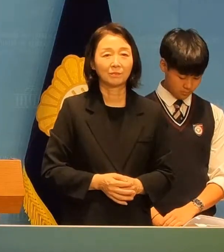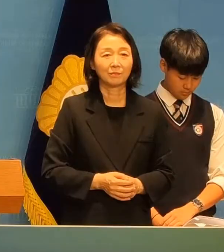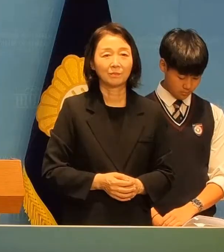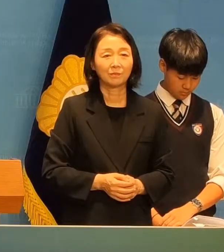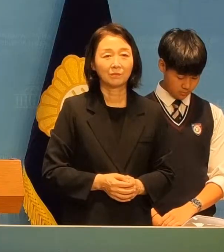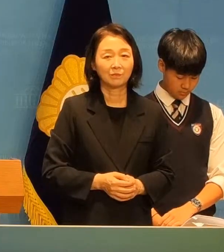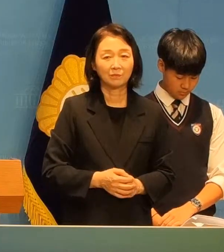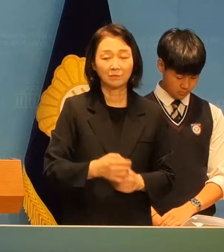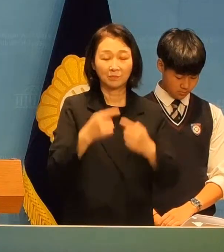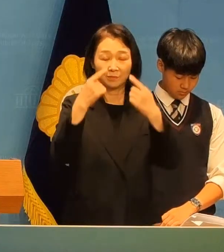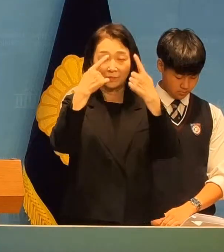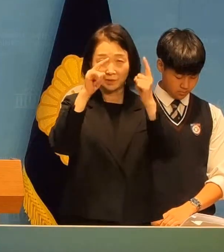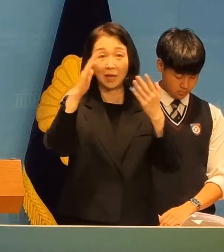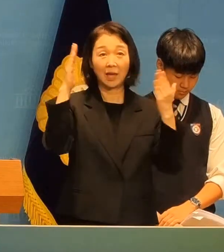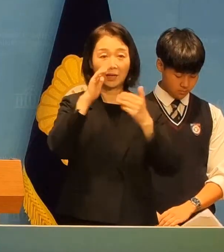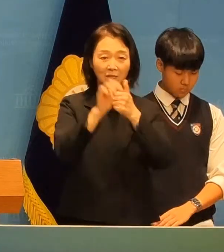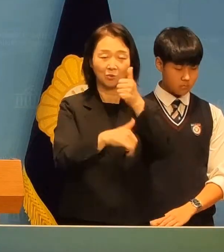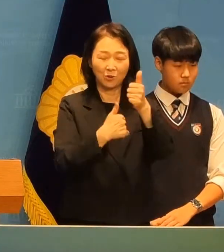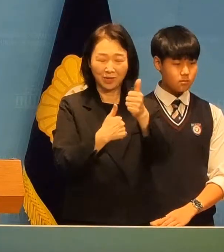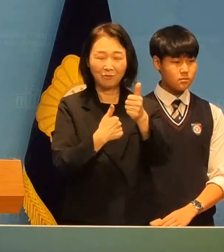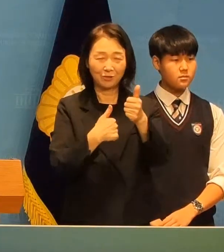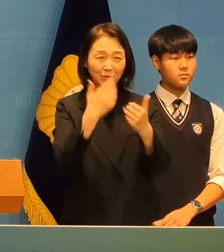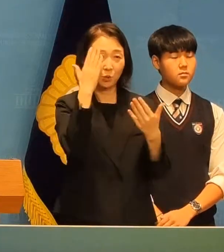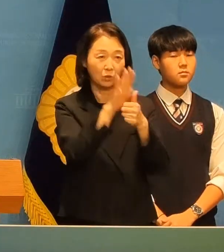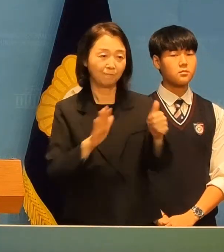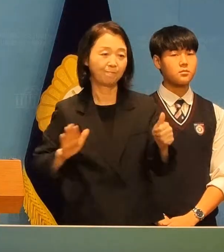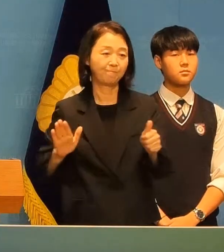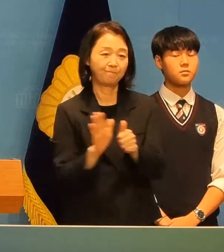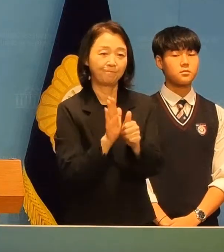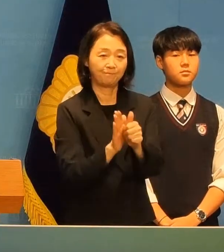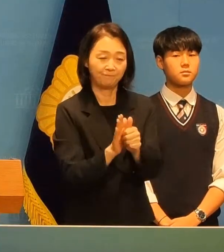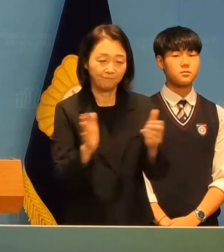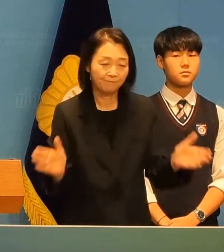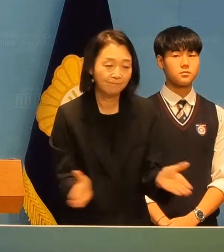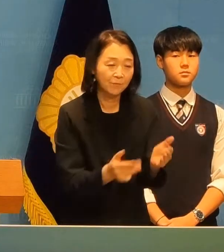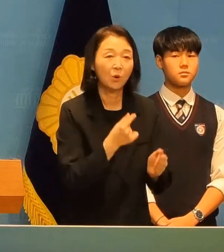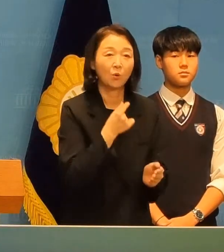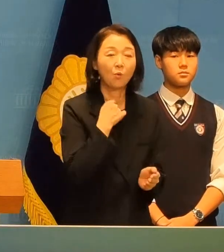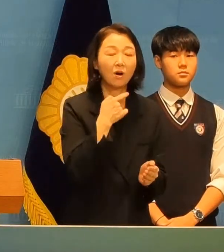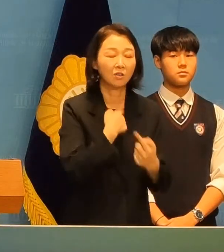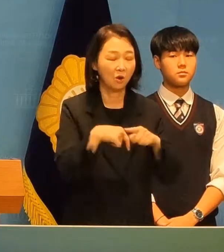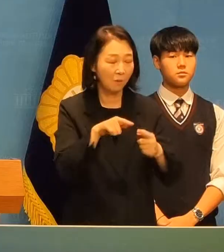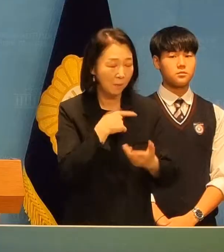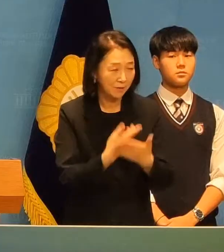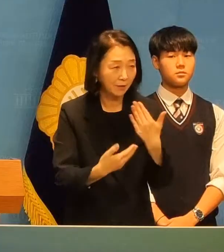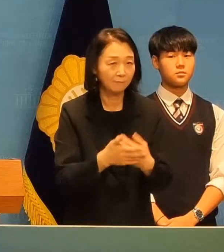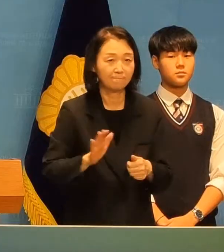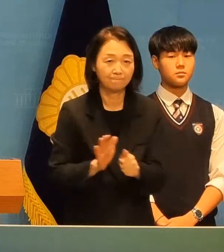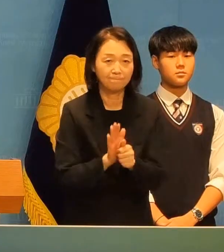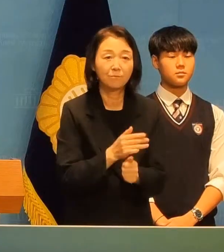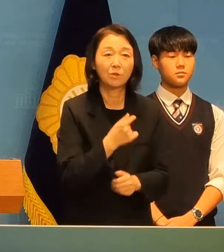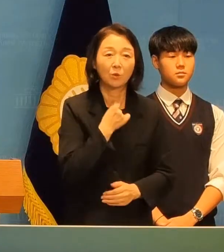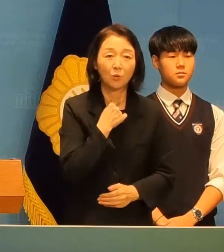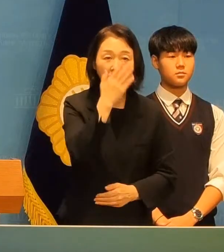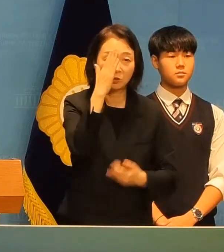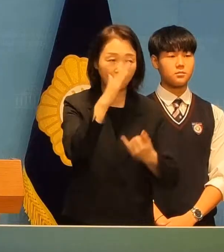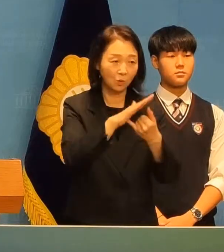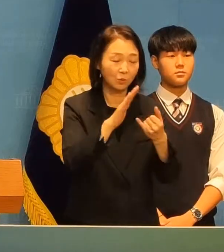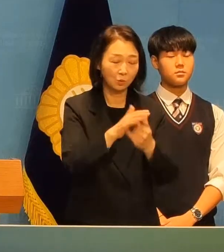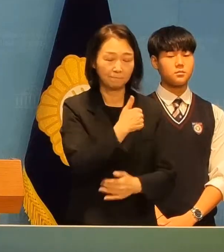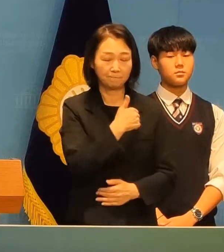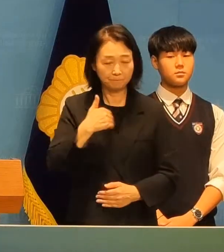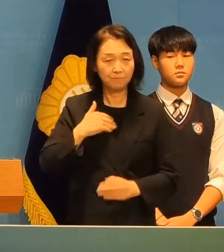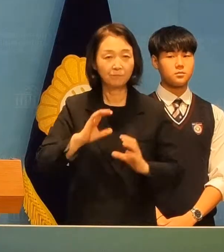우리 대학생위원회는 이들의 든든한 지원군이자 동지가 되겠습니다. 경험을 나누고 아끼지 않고 지원하며 청소년들이